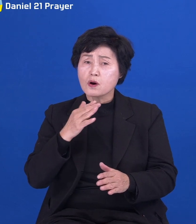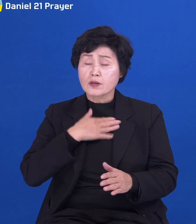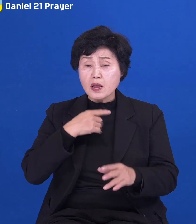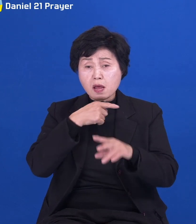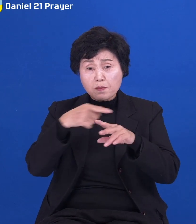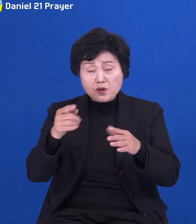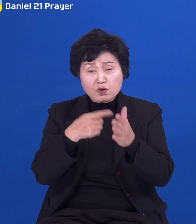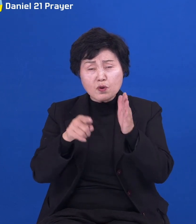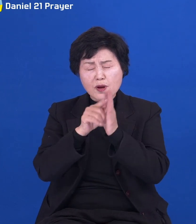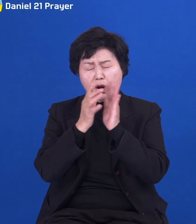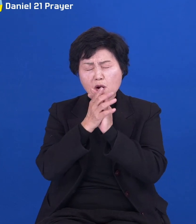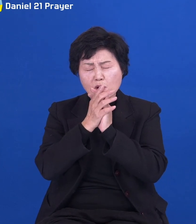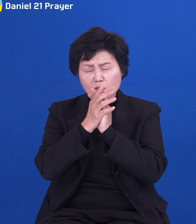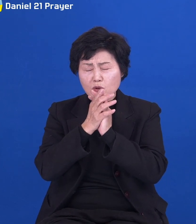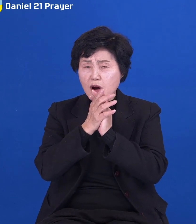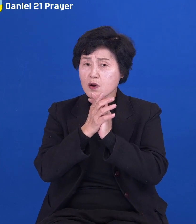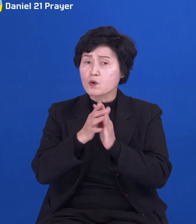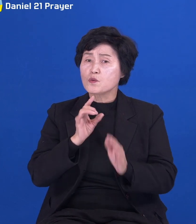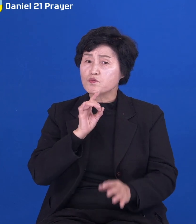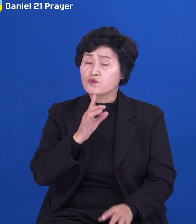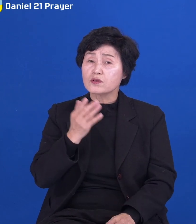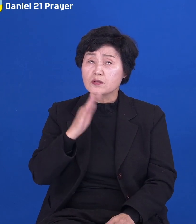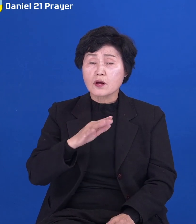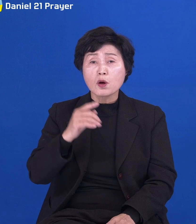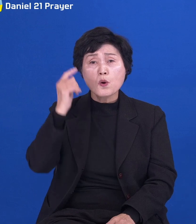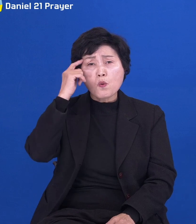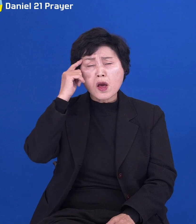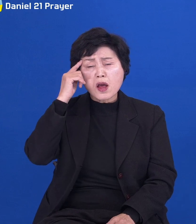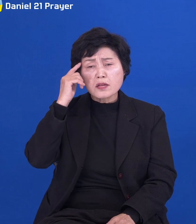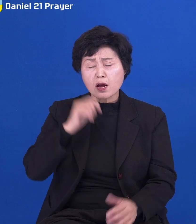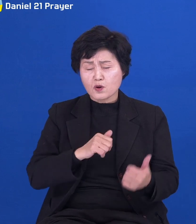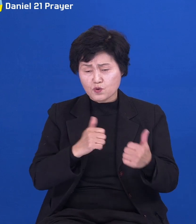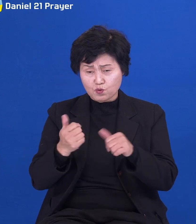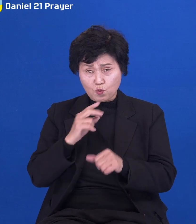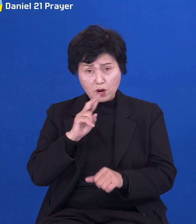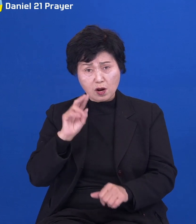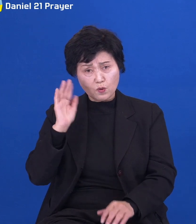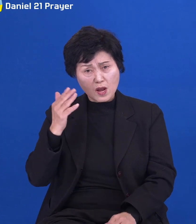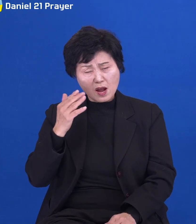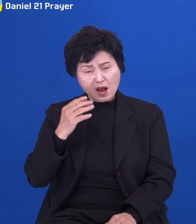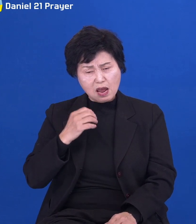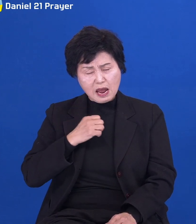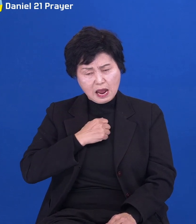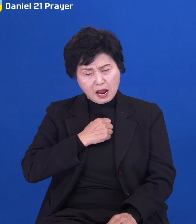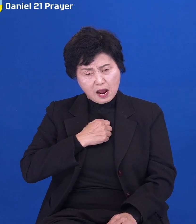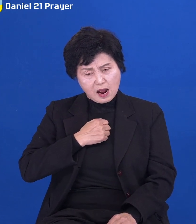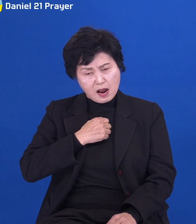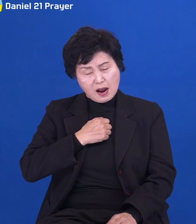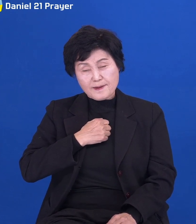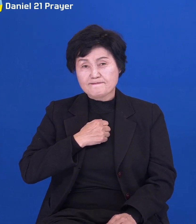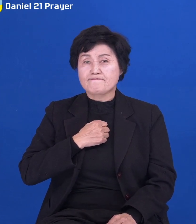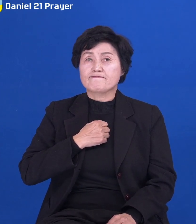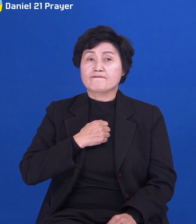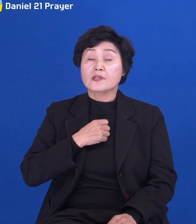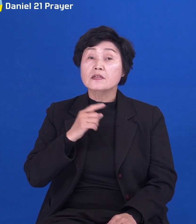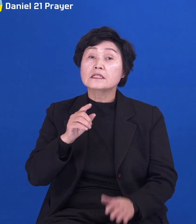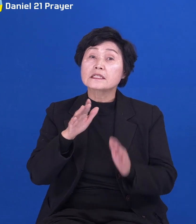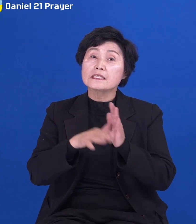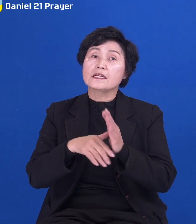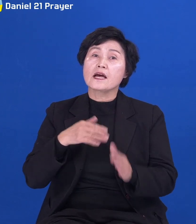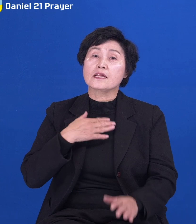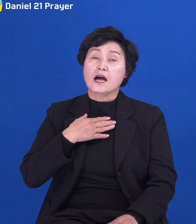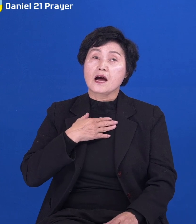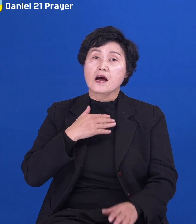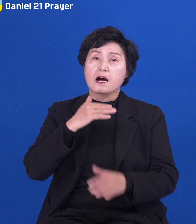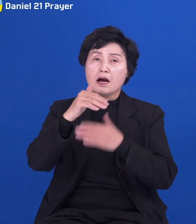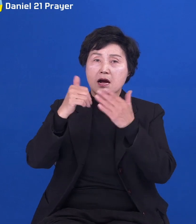시련을 주시지? 하고 그때 사실 나는 하나님께 신음의